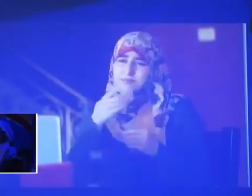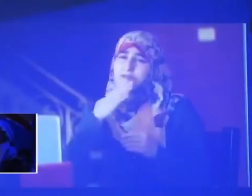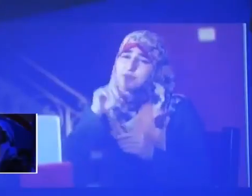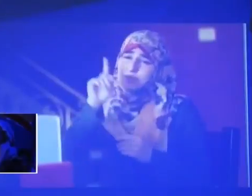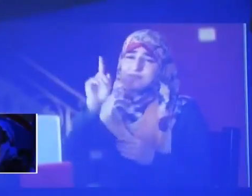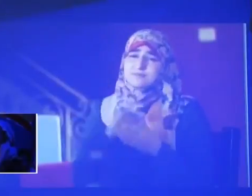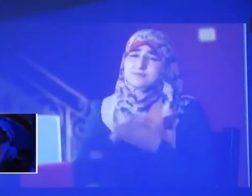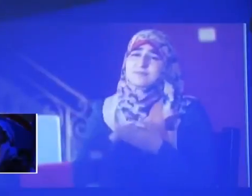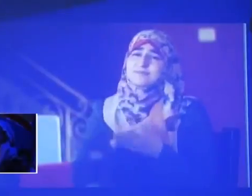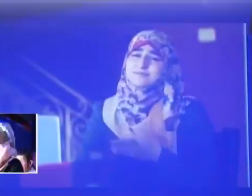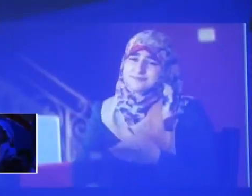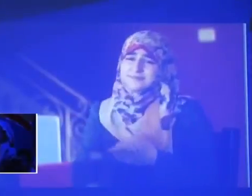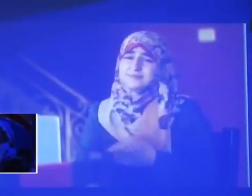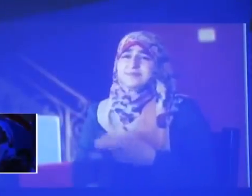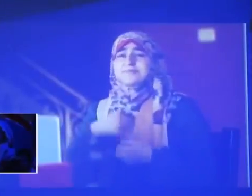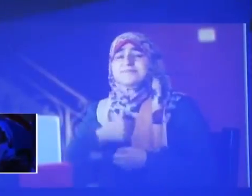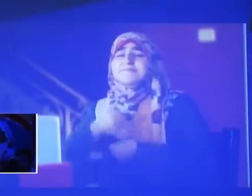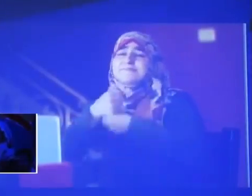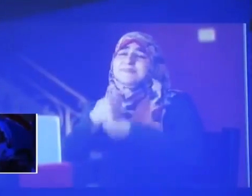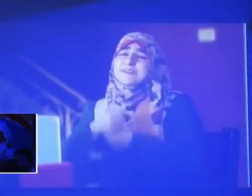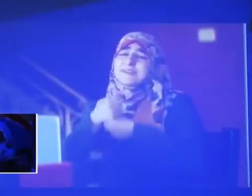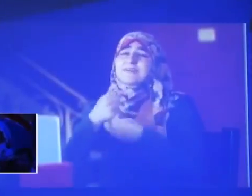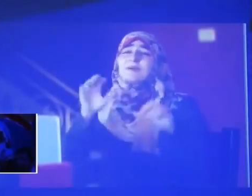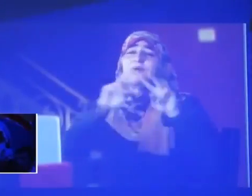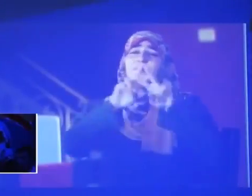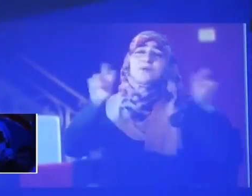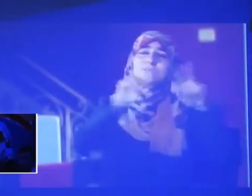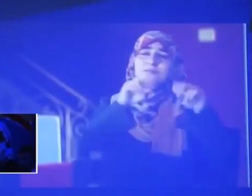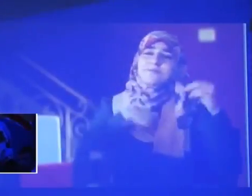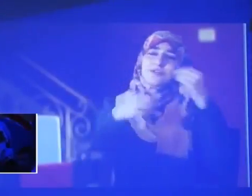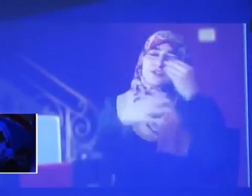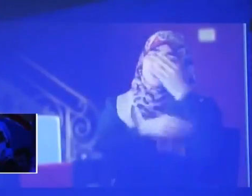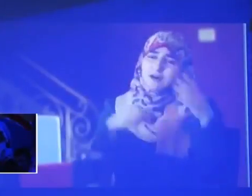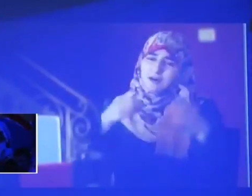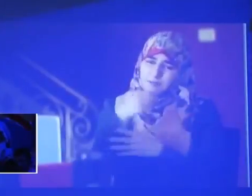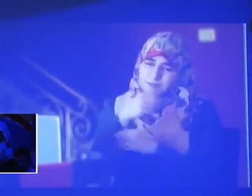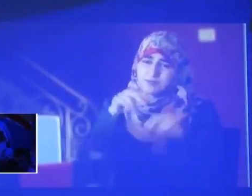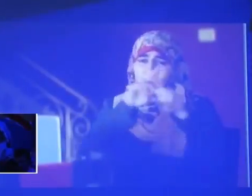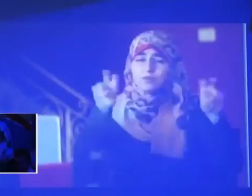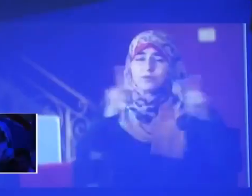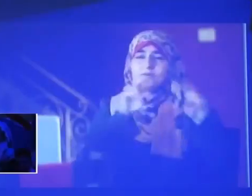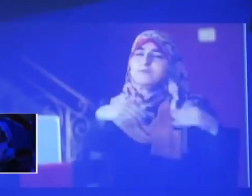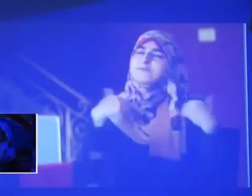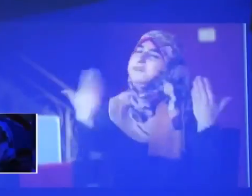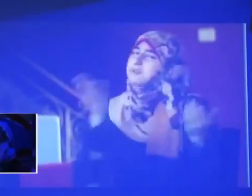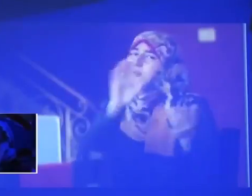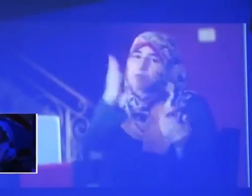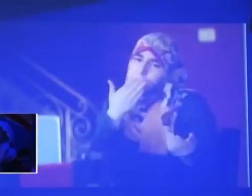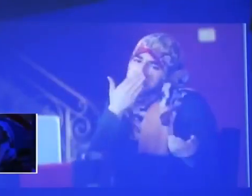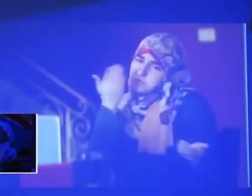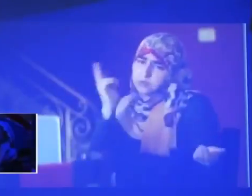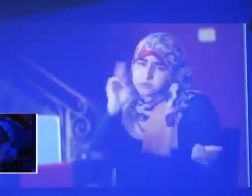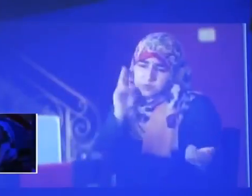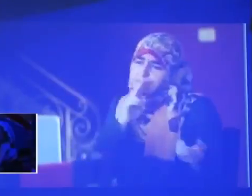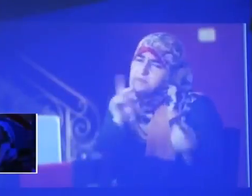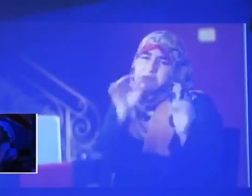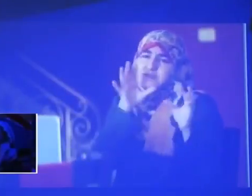الرافع، وكملوا لنا المستويات التعليمية لعند توجيههم. بعد هيك قعدنا نستنى للجامعة، صار